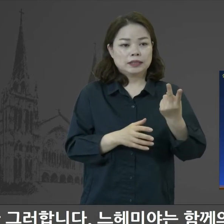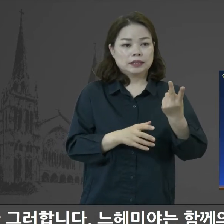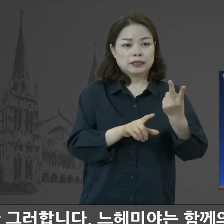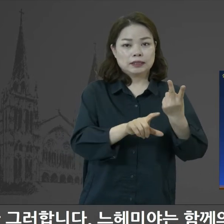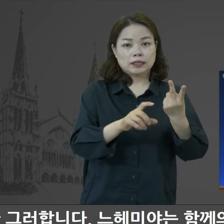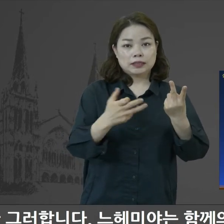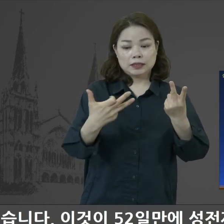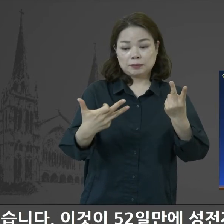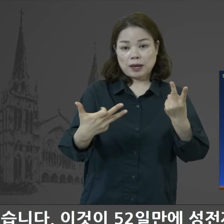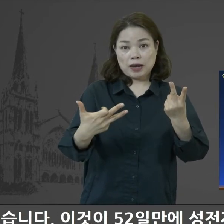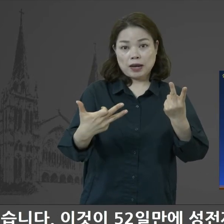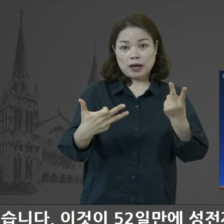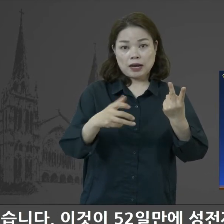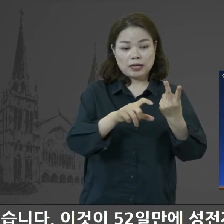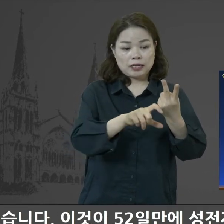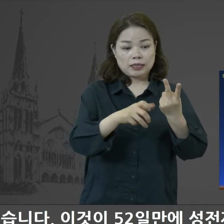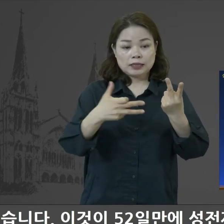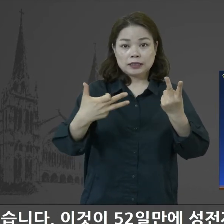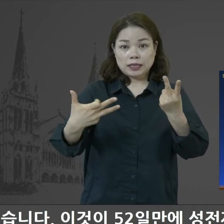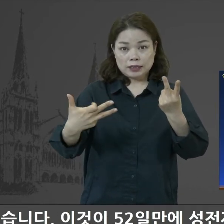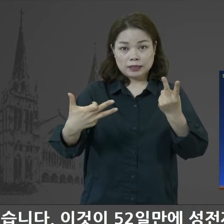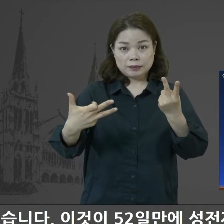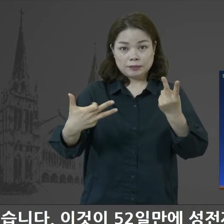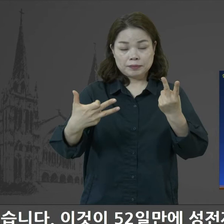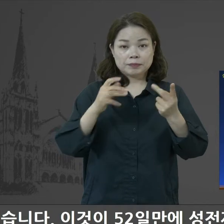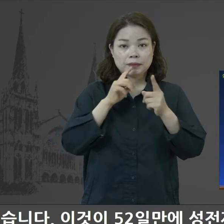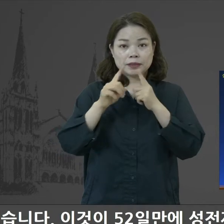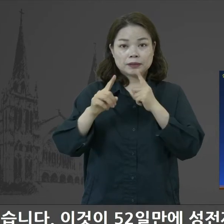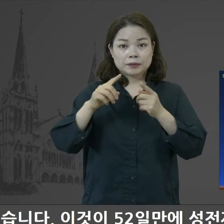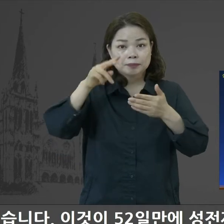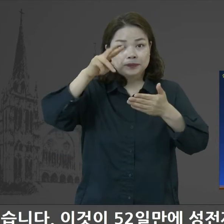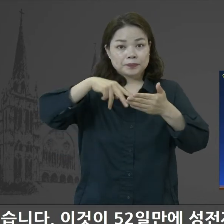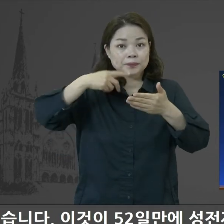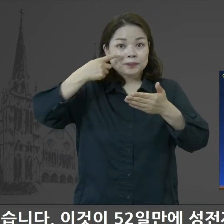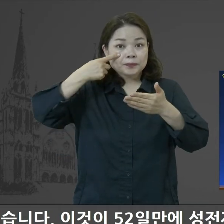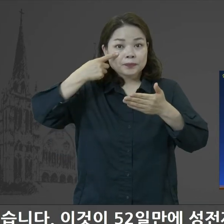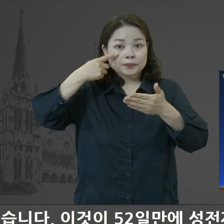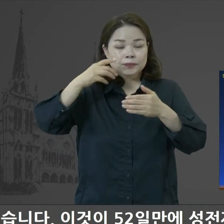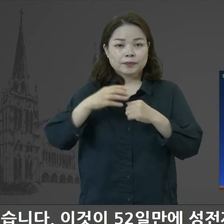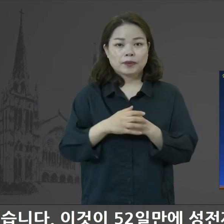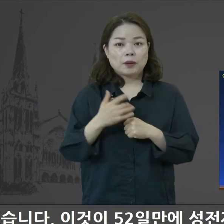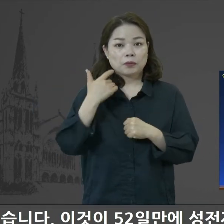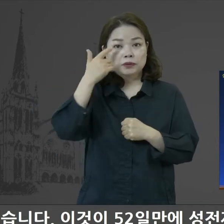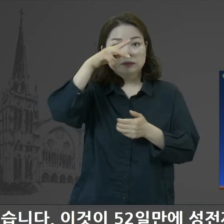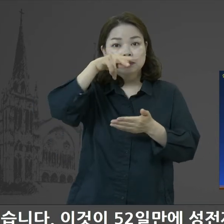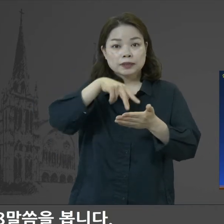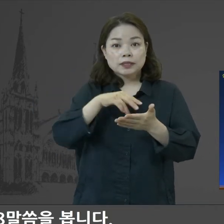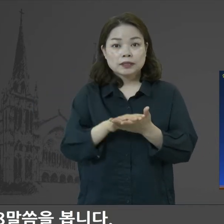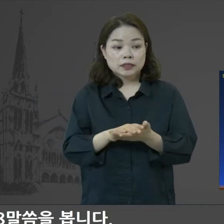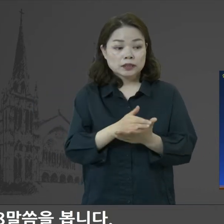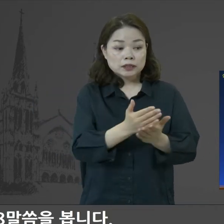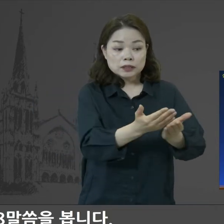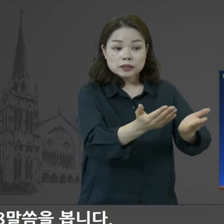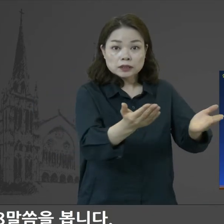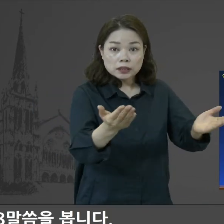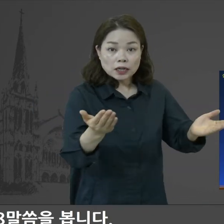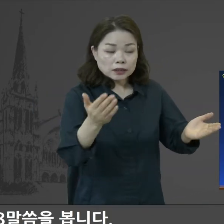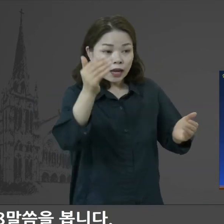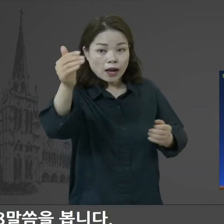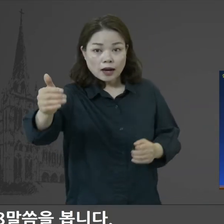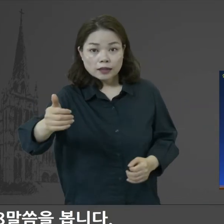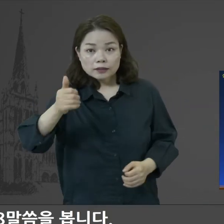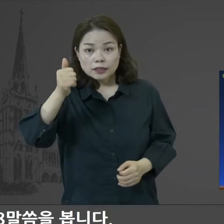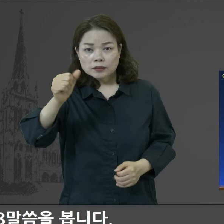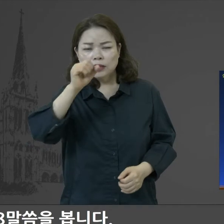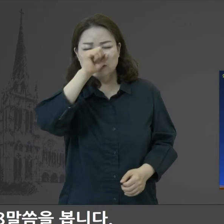18절의 말씀. 자, 2장 18절의 말씀 한번 보시겠습니까? 자, 제가 읽겠습니다. 또 그들에게